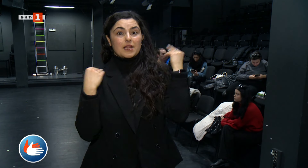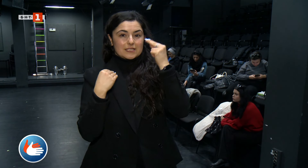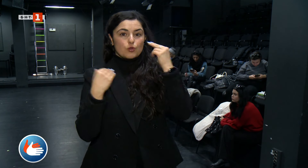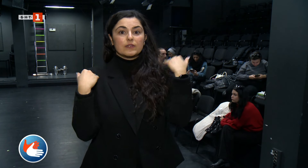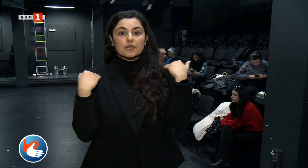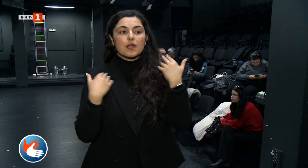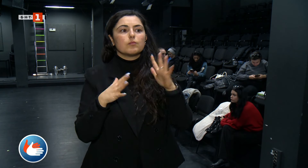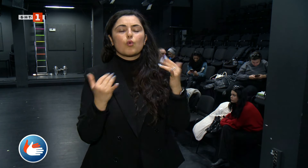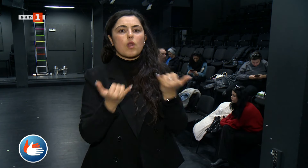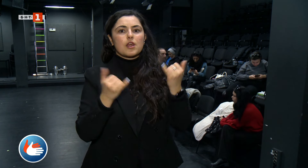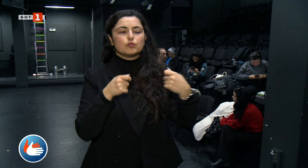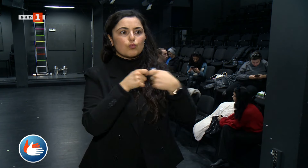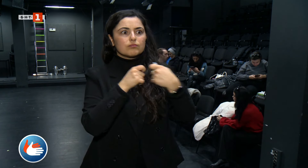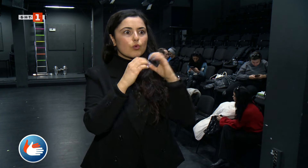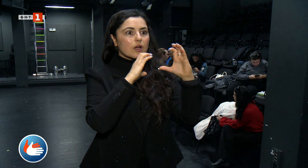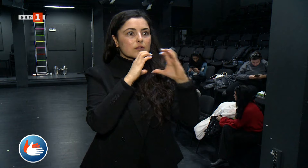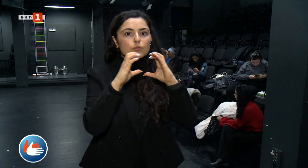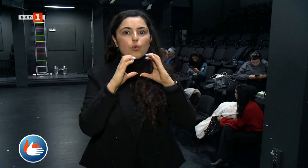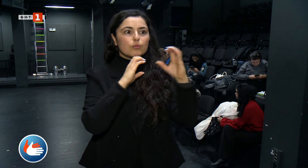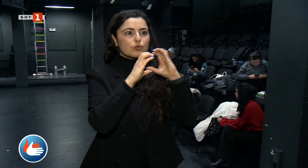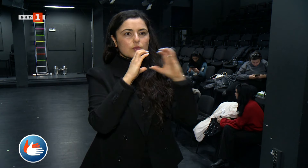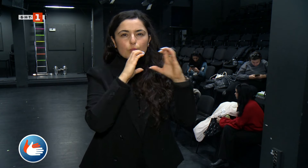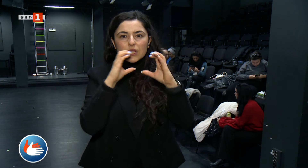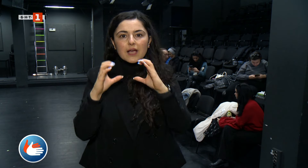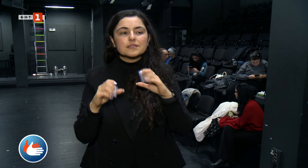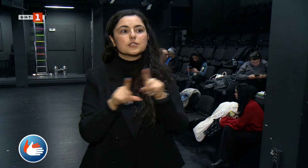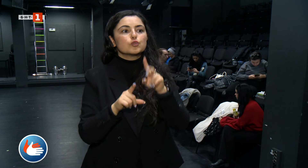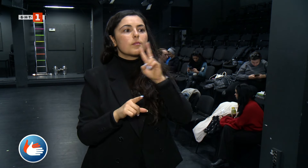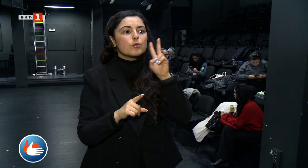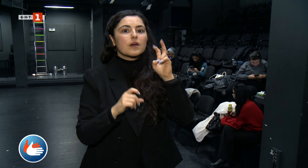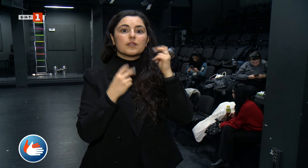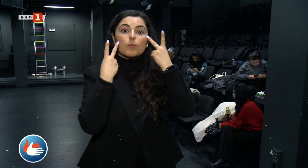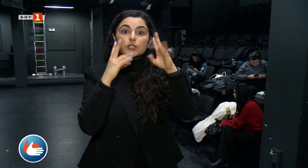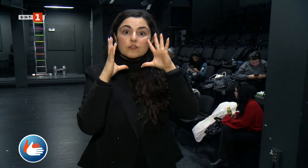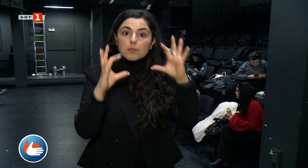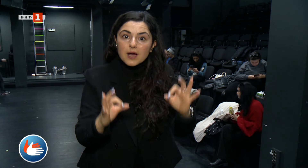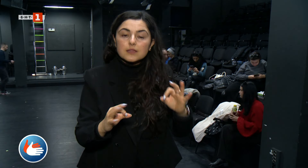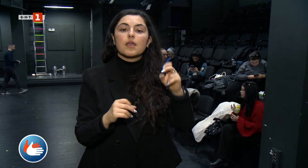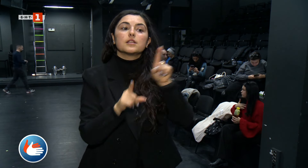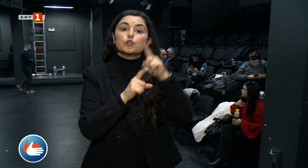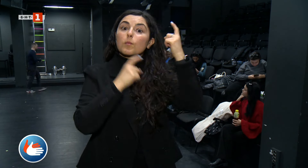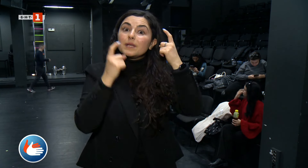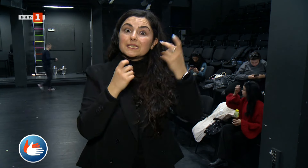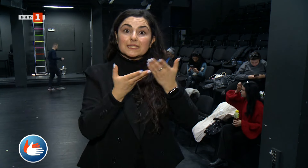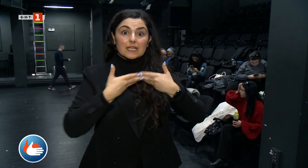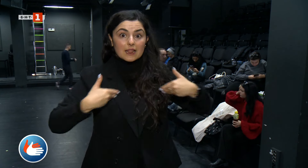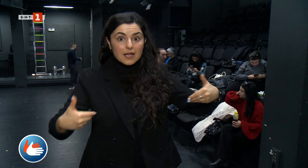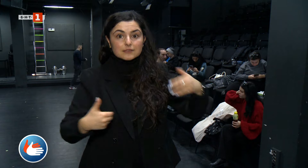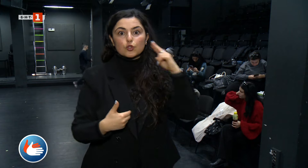Тук в Нов български университет е много лесна комуникацията, много лесно общуваме. Преподавателите ни обръщат внимание и